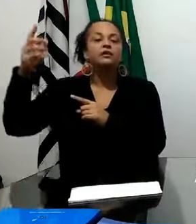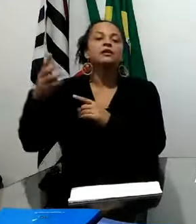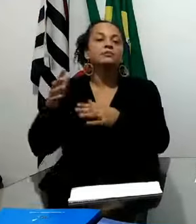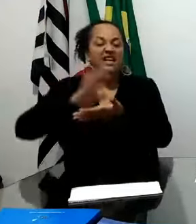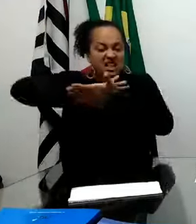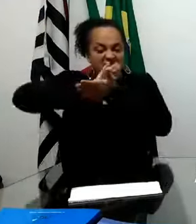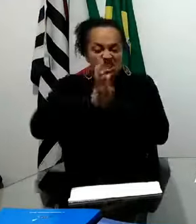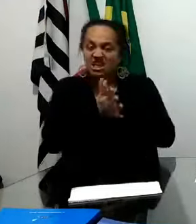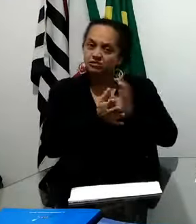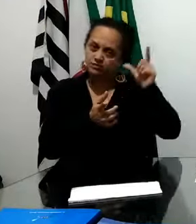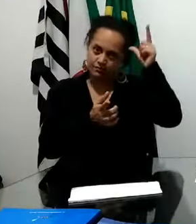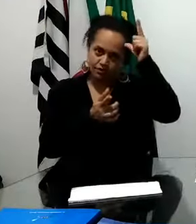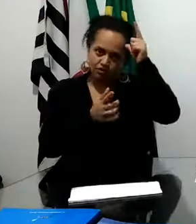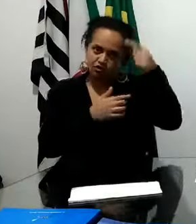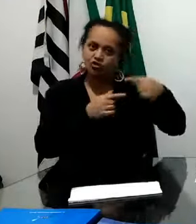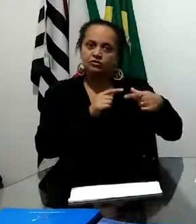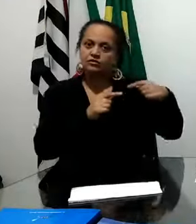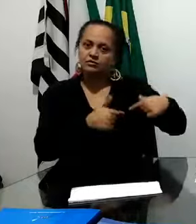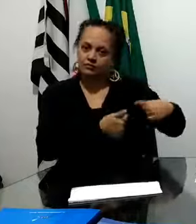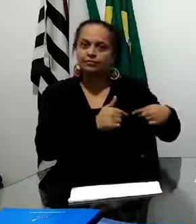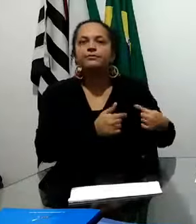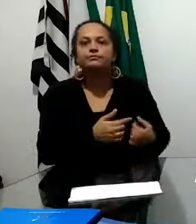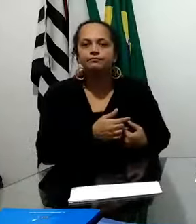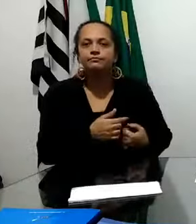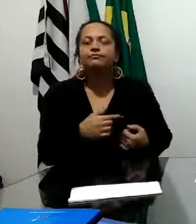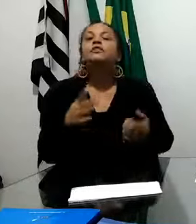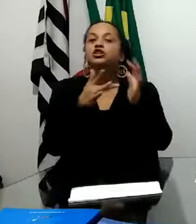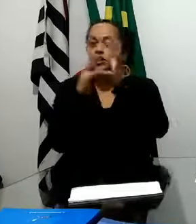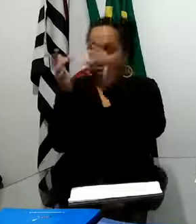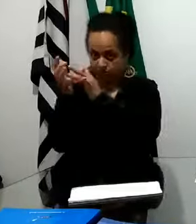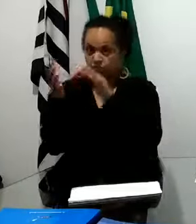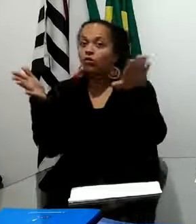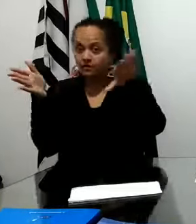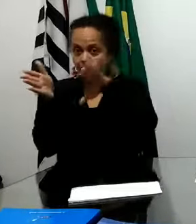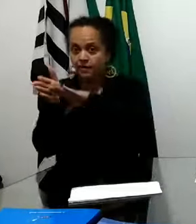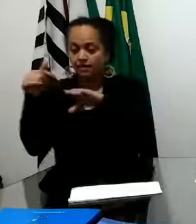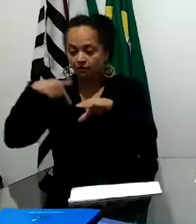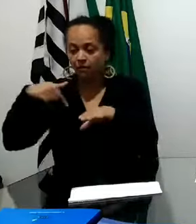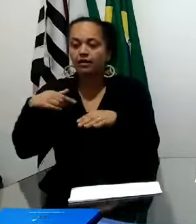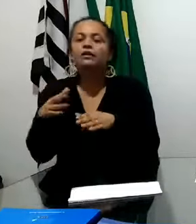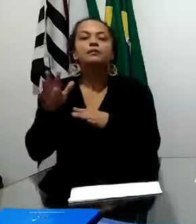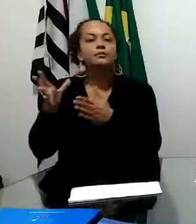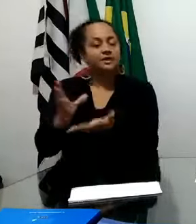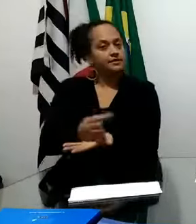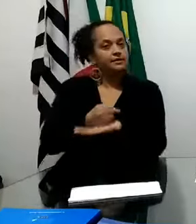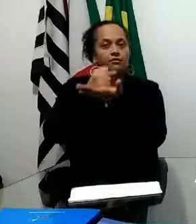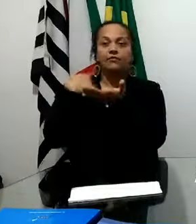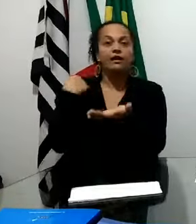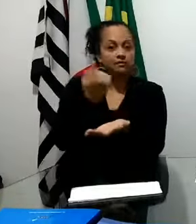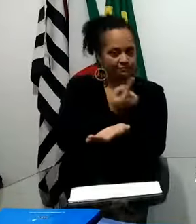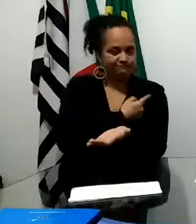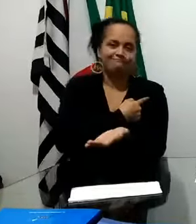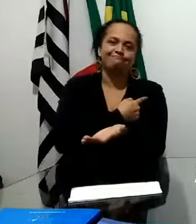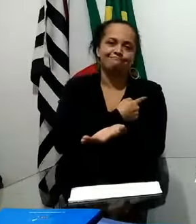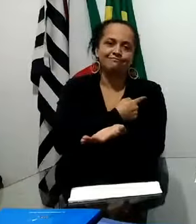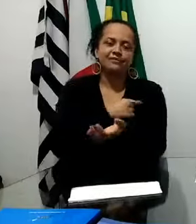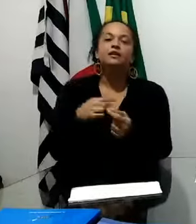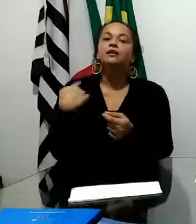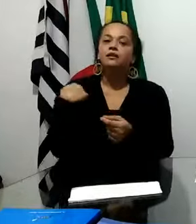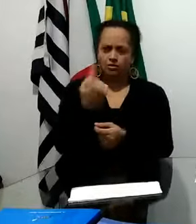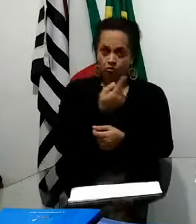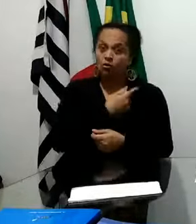diabo. Ele veio no propósito de nos salvar, de nos redimir. Então, a gente precisa